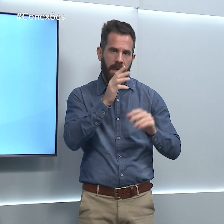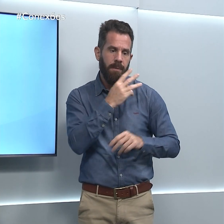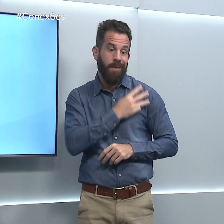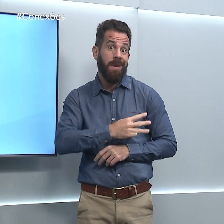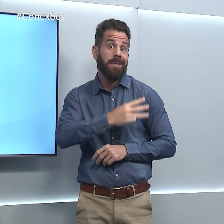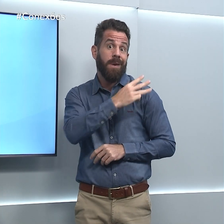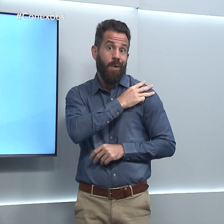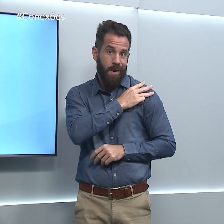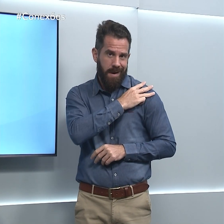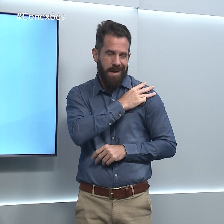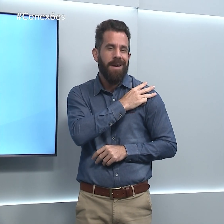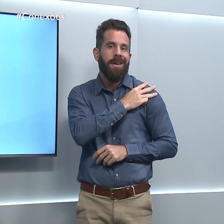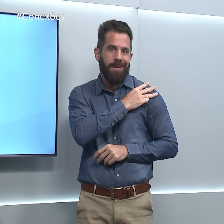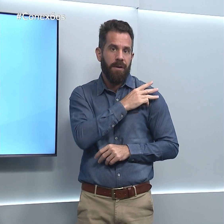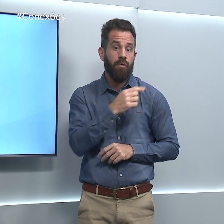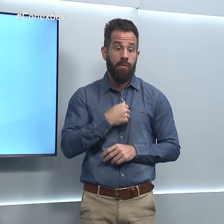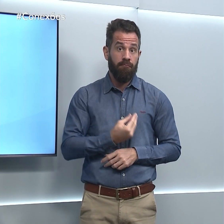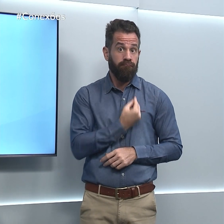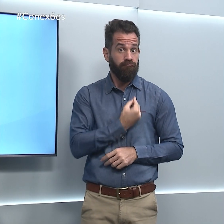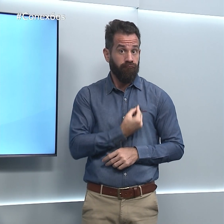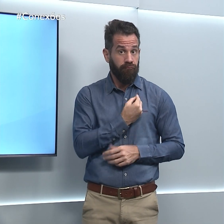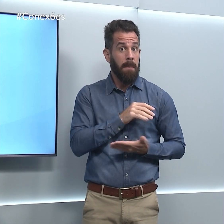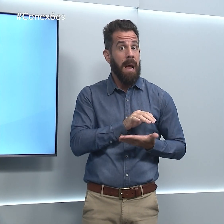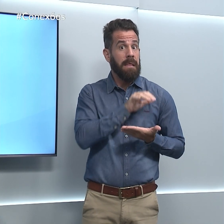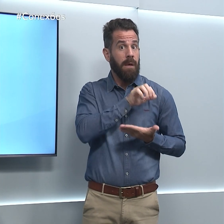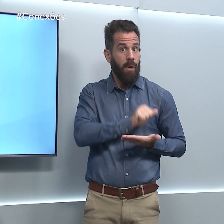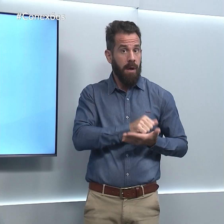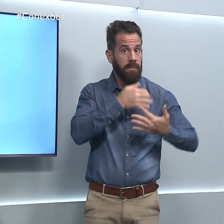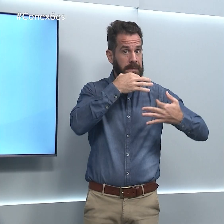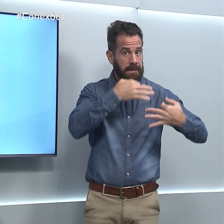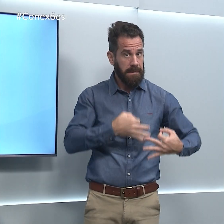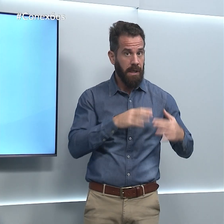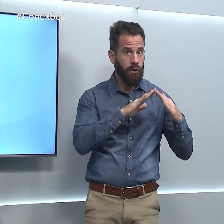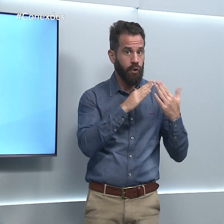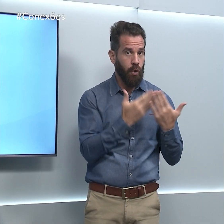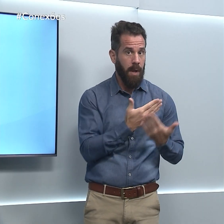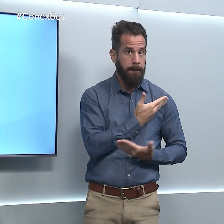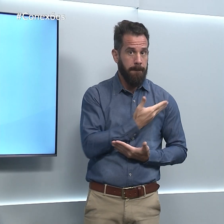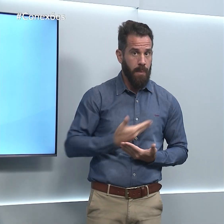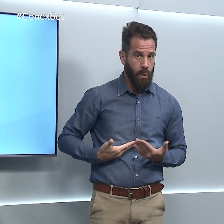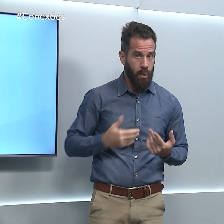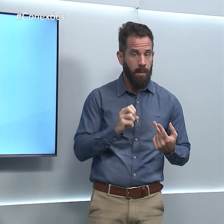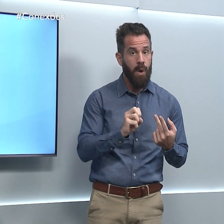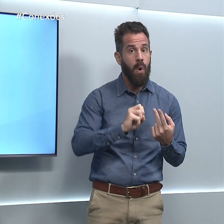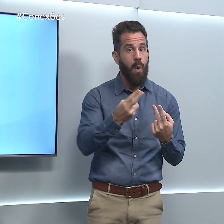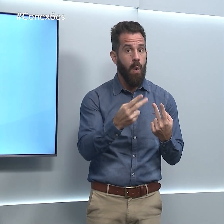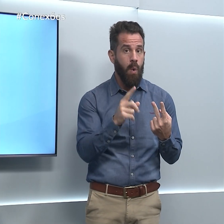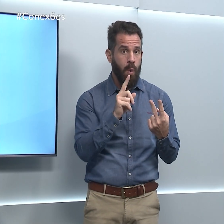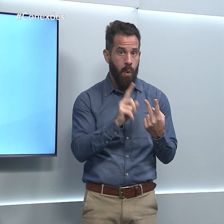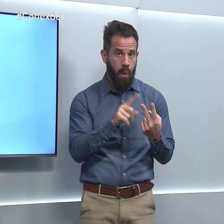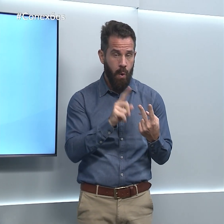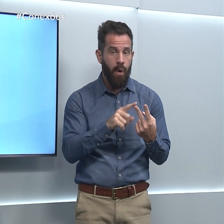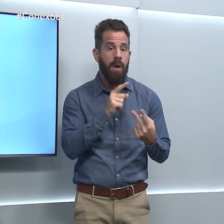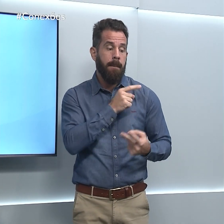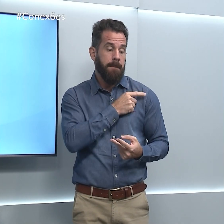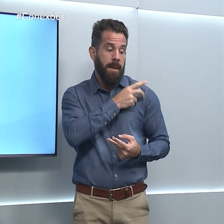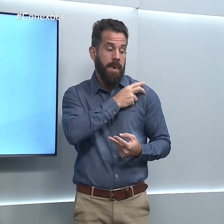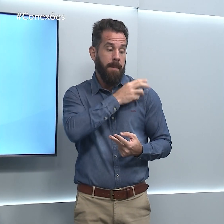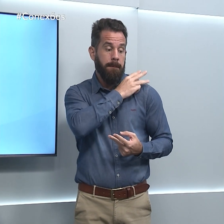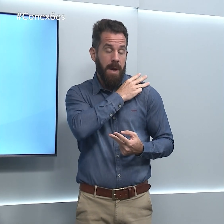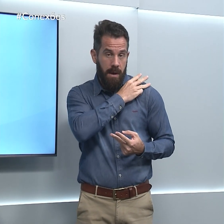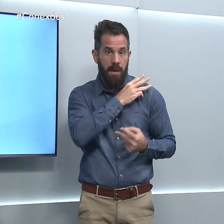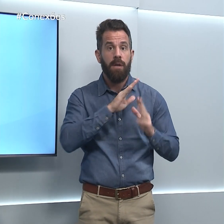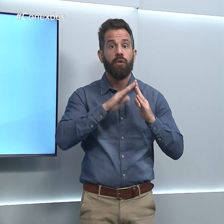ensino médio na rede pública, ou também ter feito o ensino médio em escola pública ou